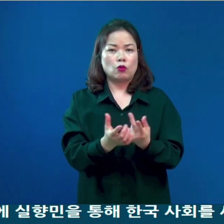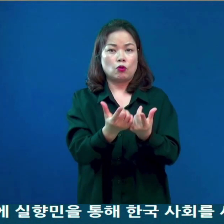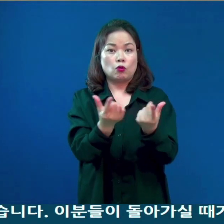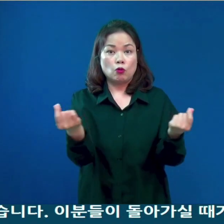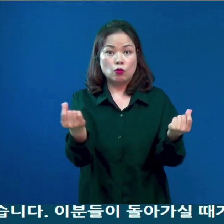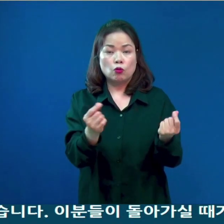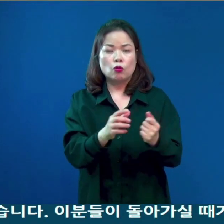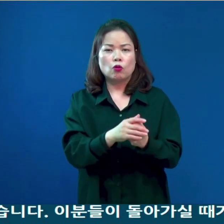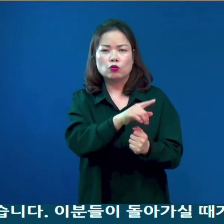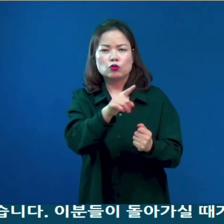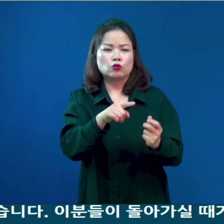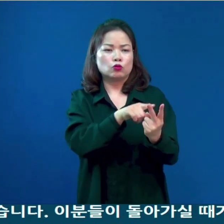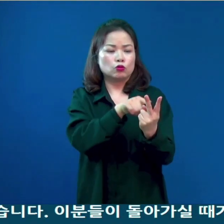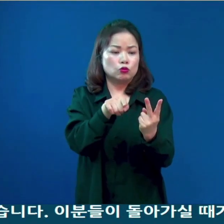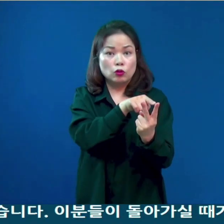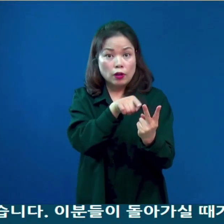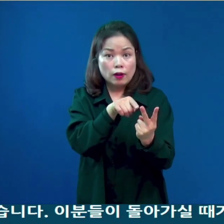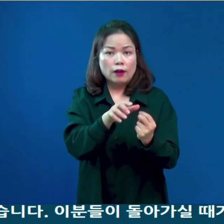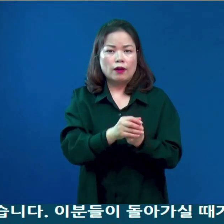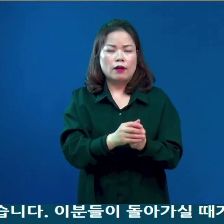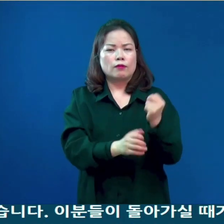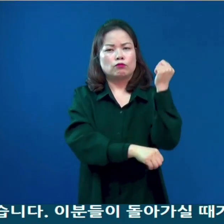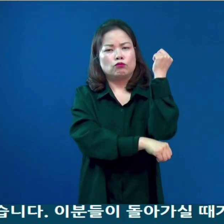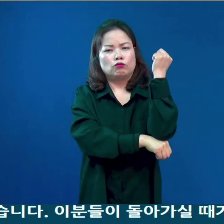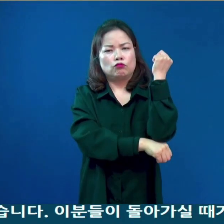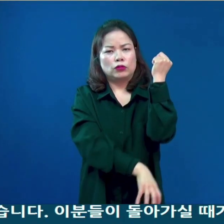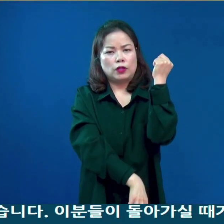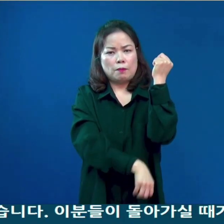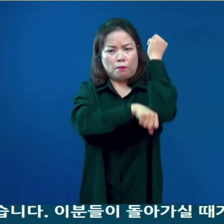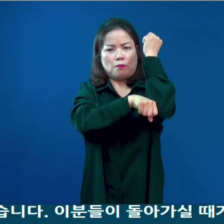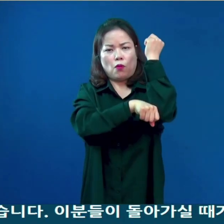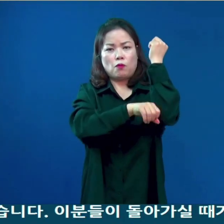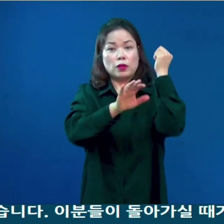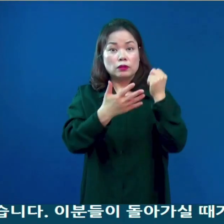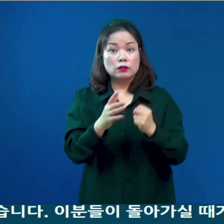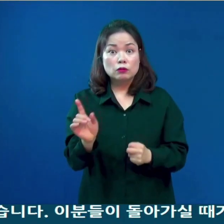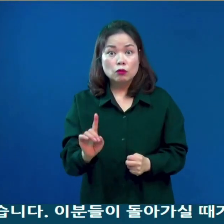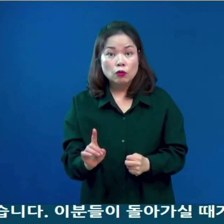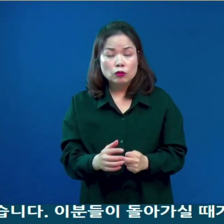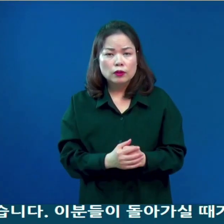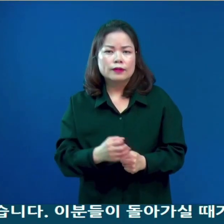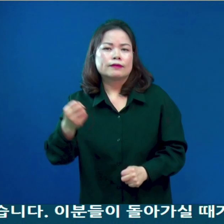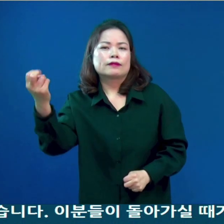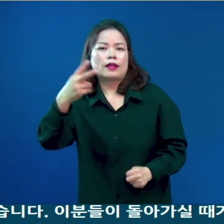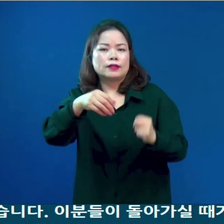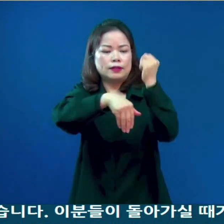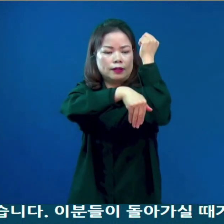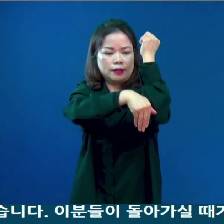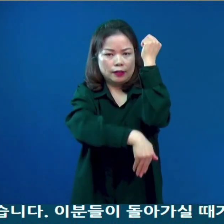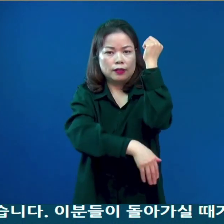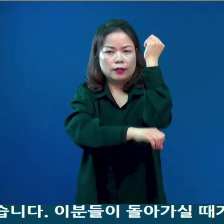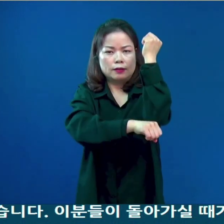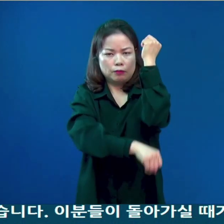공통점은 두 분 다 뿌리가 뽑혔어요. 그런데 다시 심겨지고 있어요.